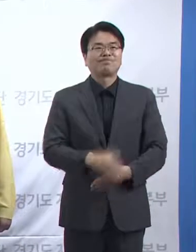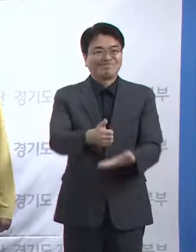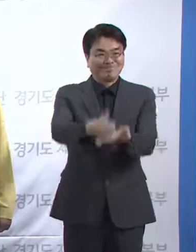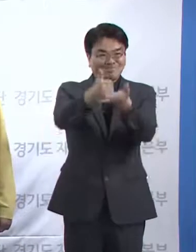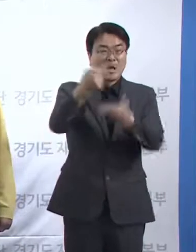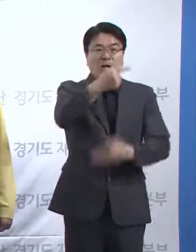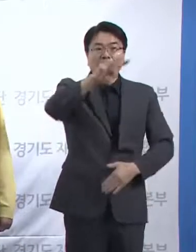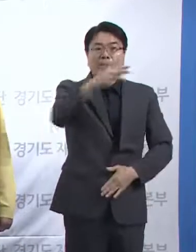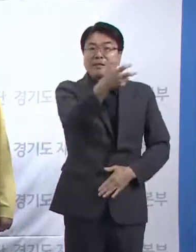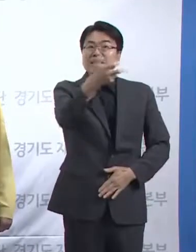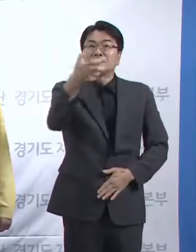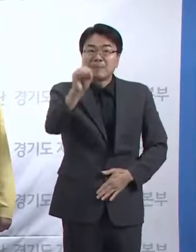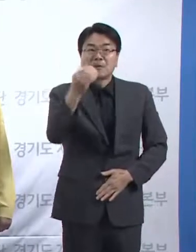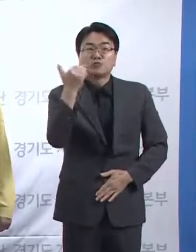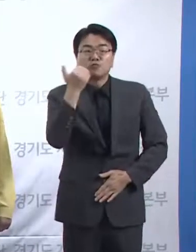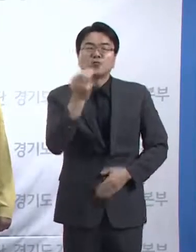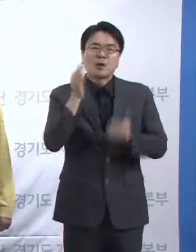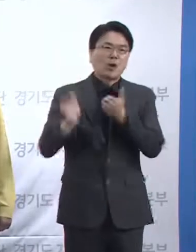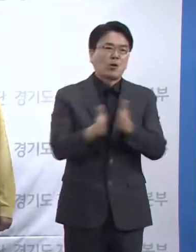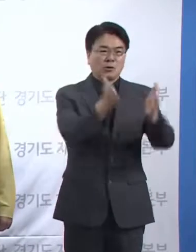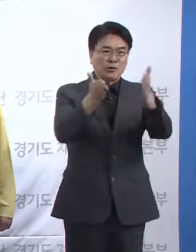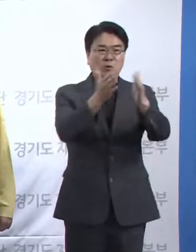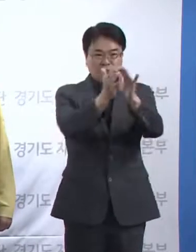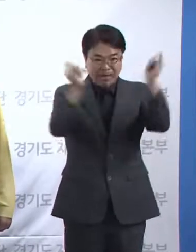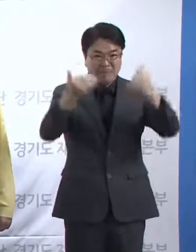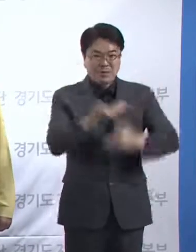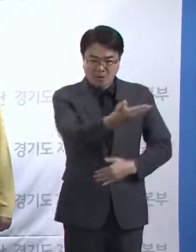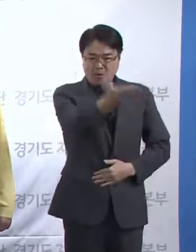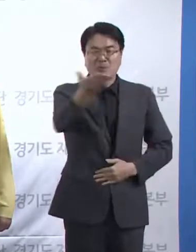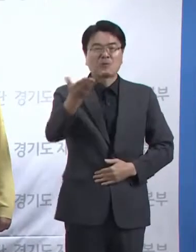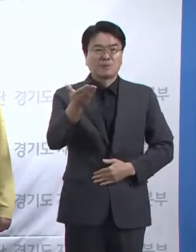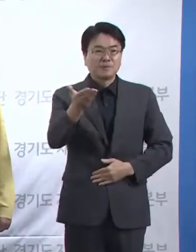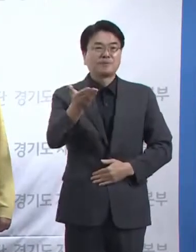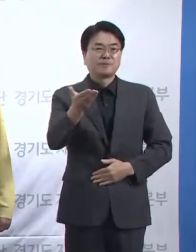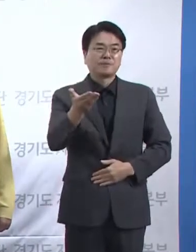존경하는 1,370만 경기도민 여러분,